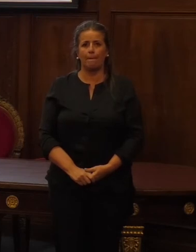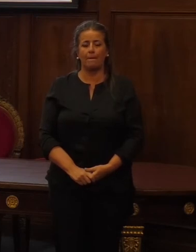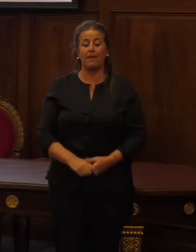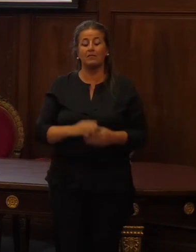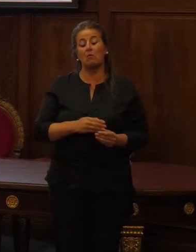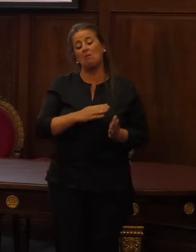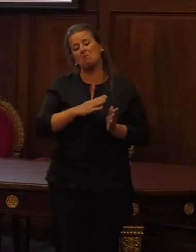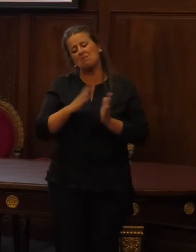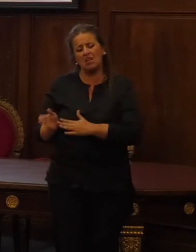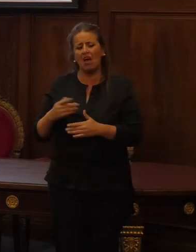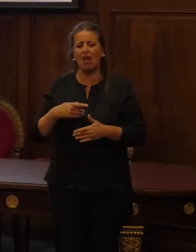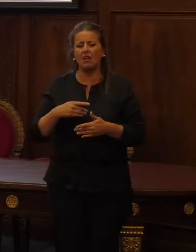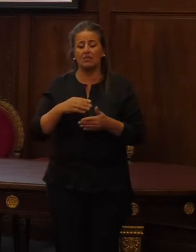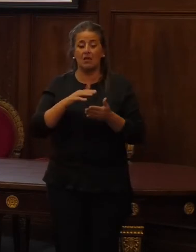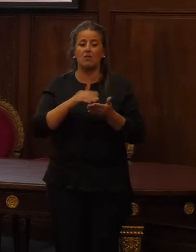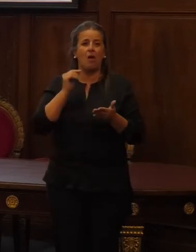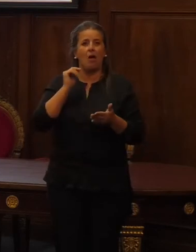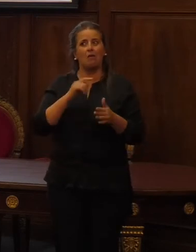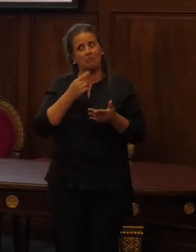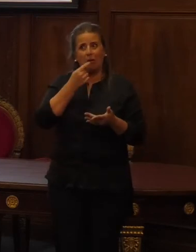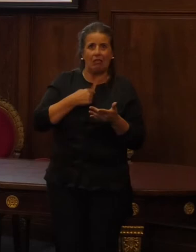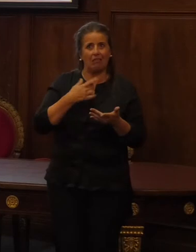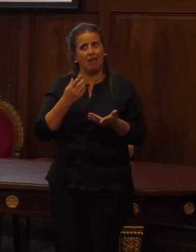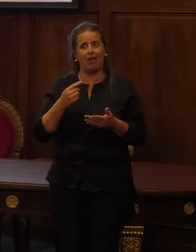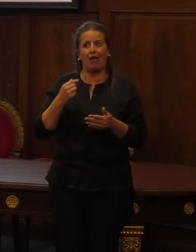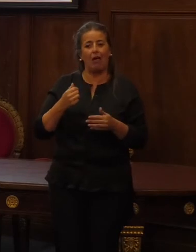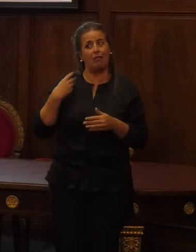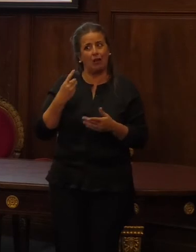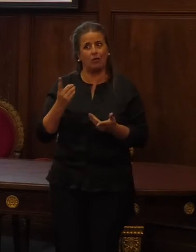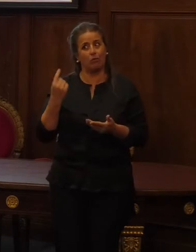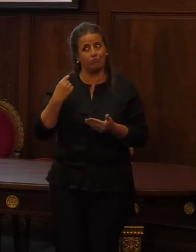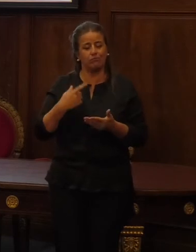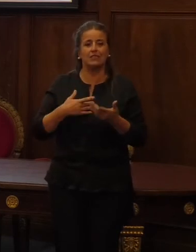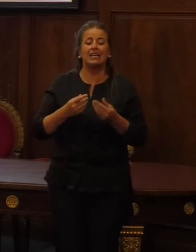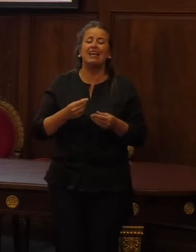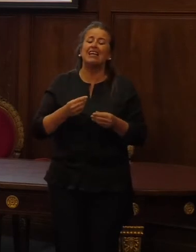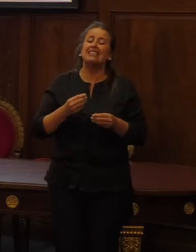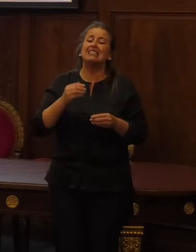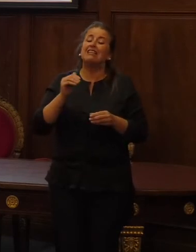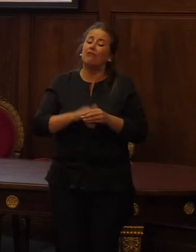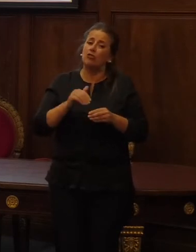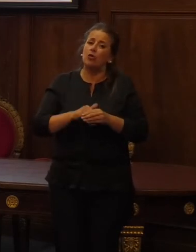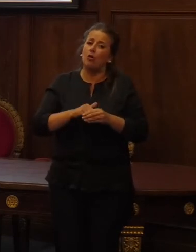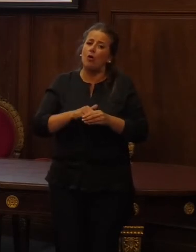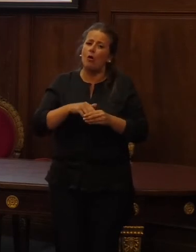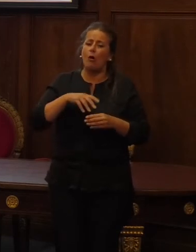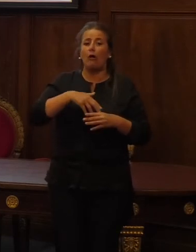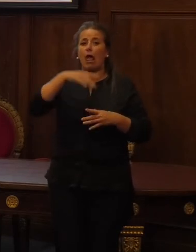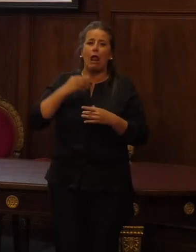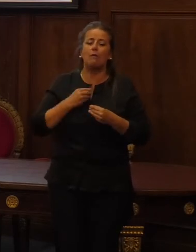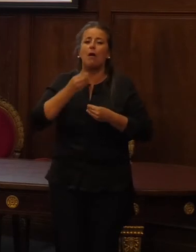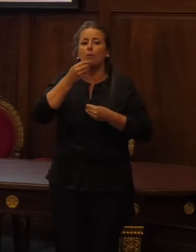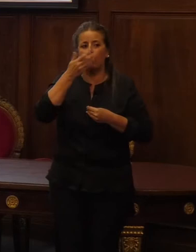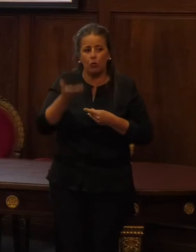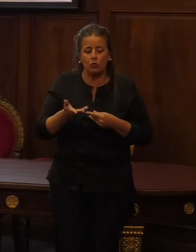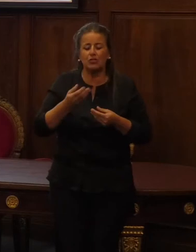Me iba a saltear este apartado, pero me mojó la oreja el rector. El voto que el alma pronuncia. IPUR,